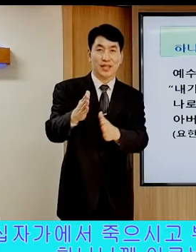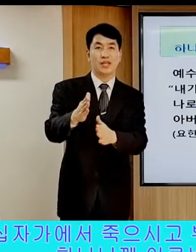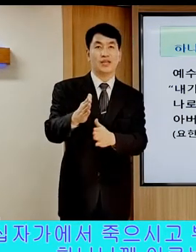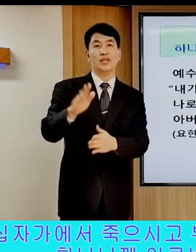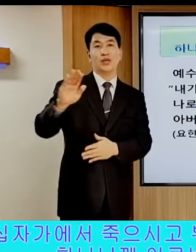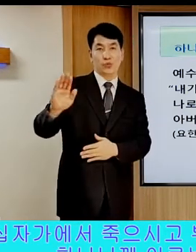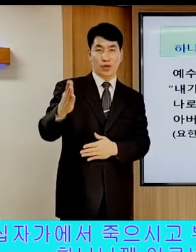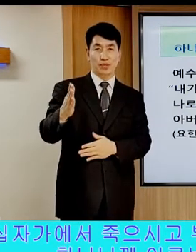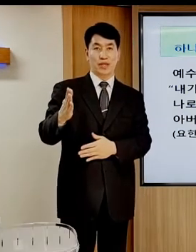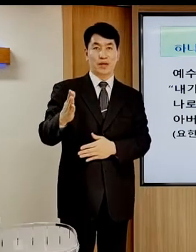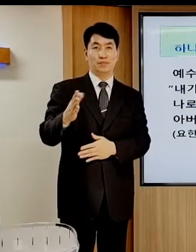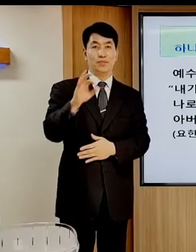길이 됩니다.